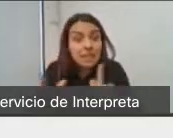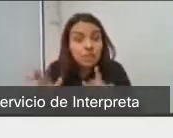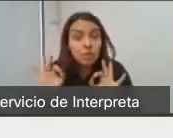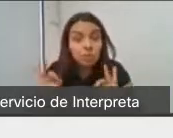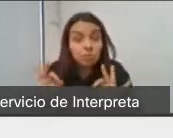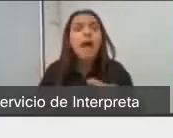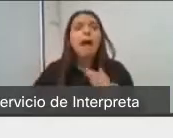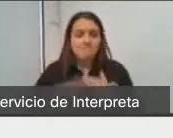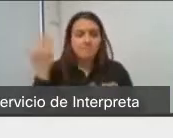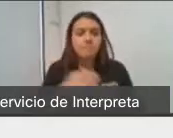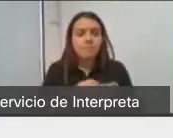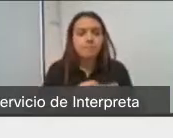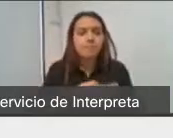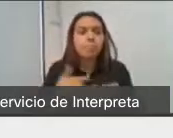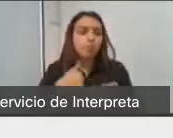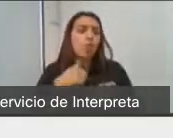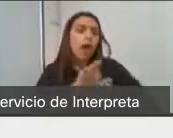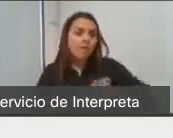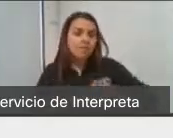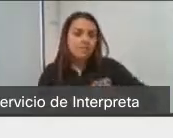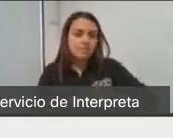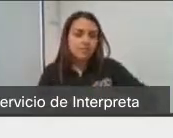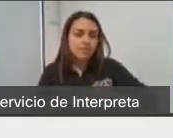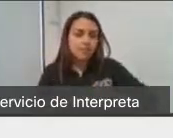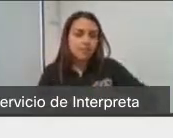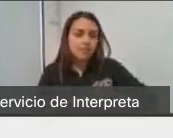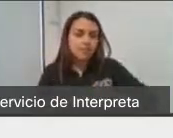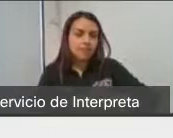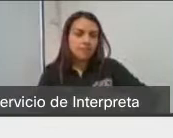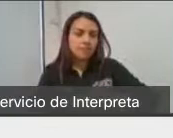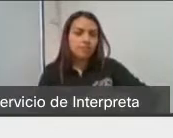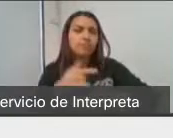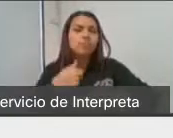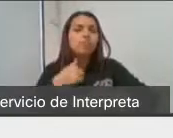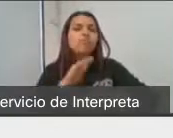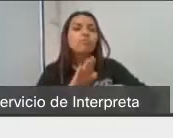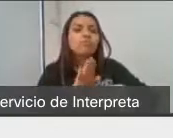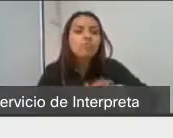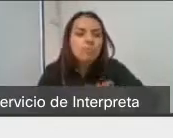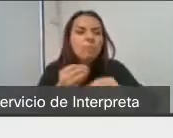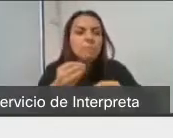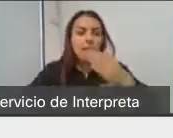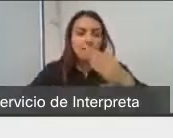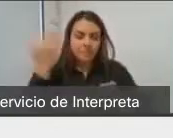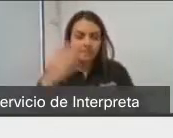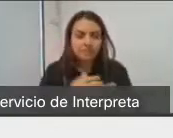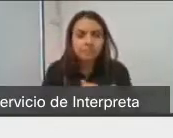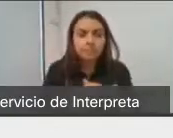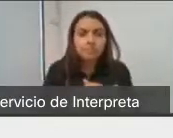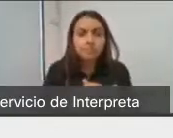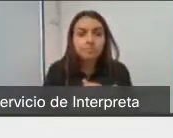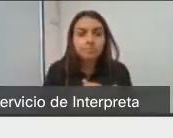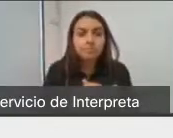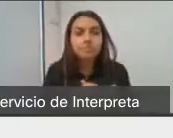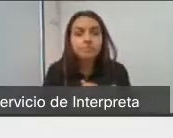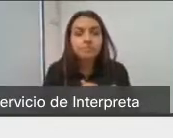y yo les daré como la señal para que puedan empezar ya con la transmisión. Traté de acomodar un